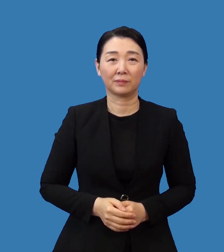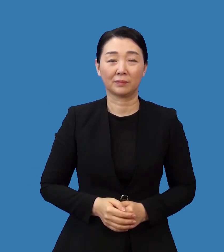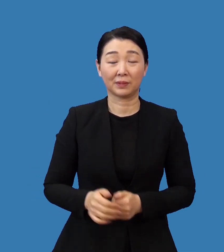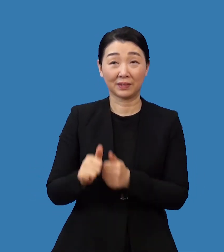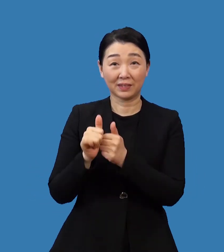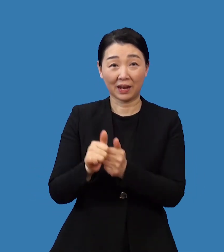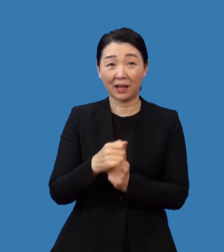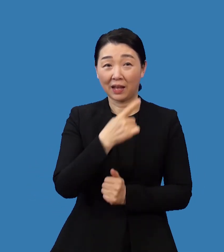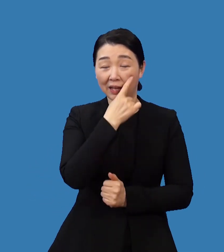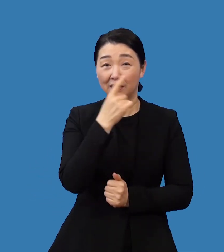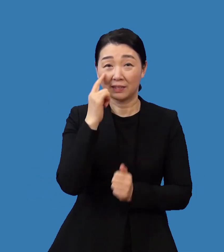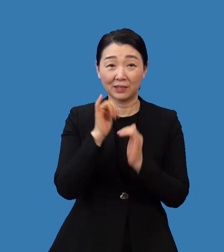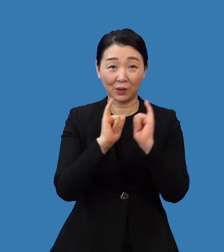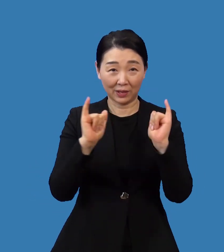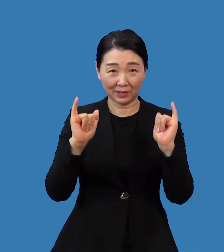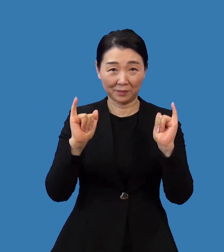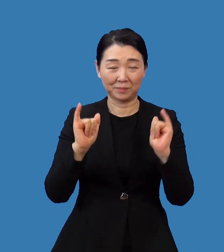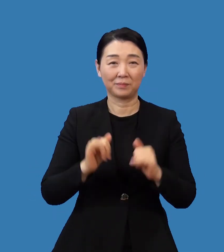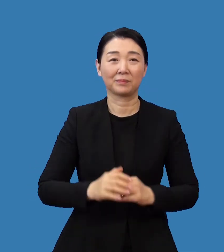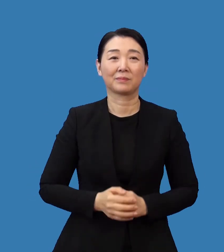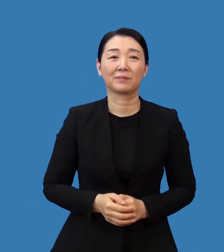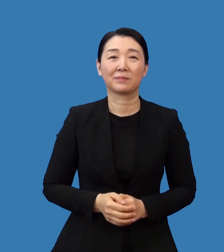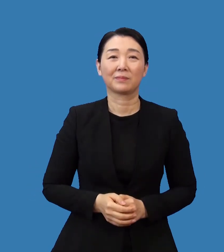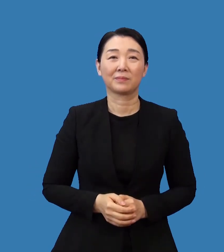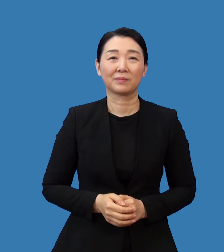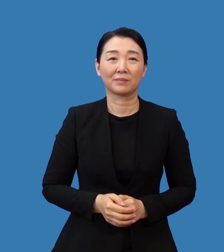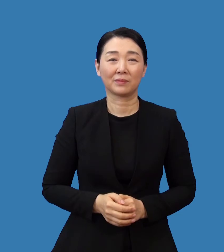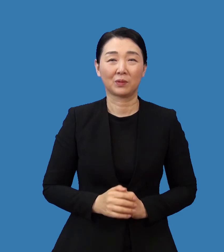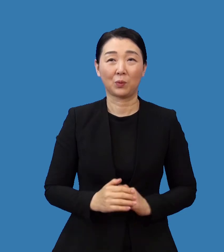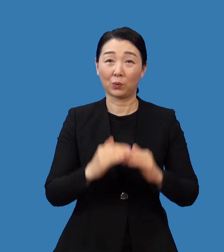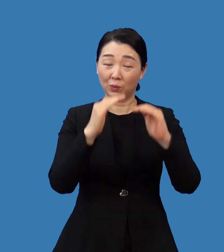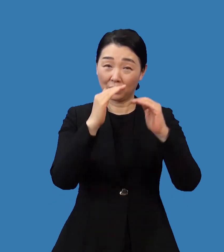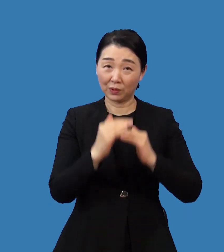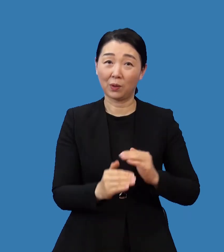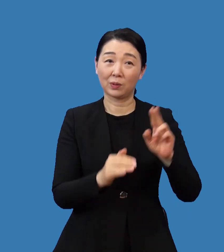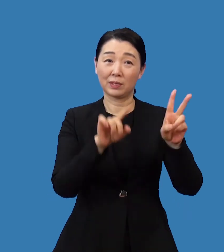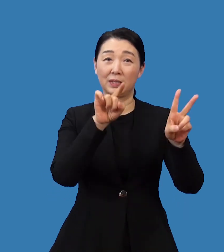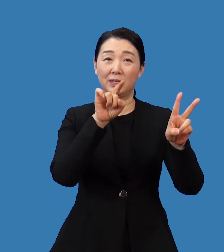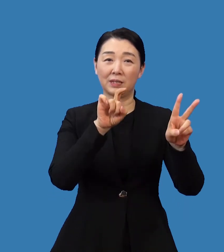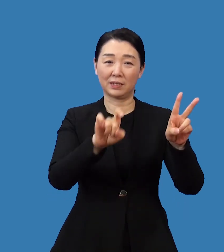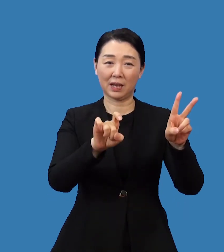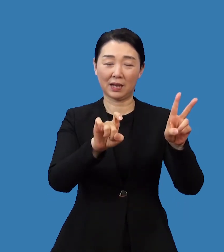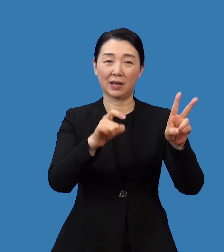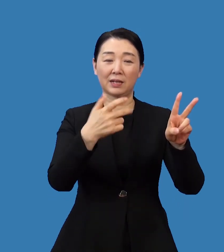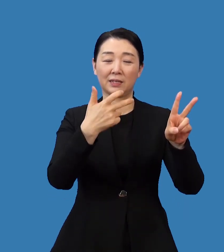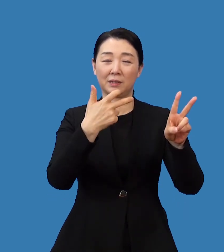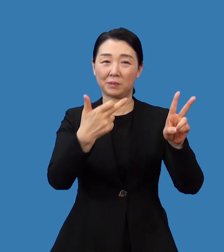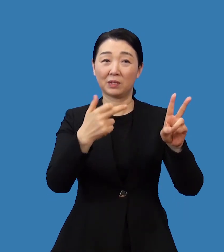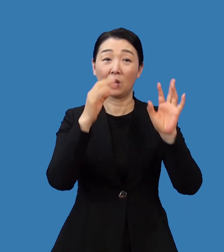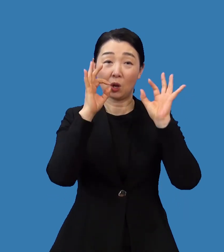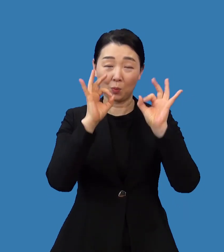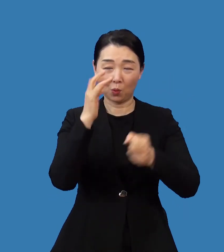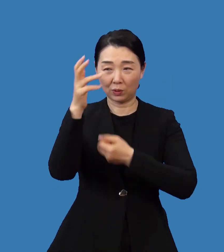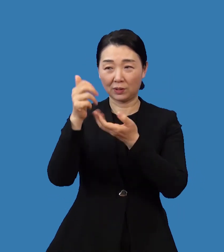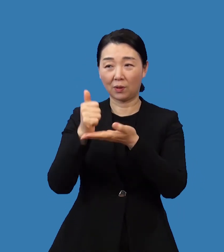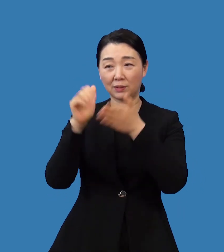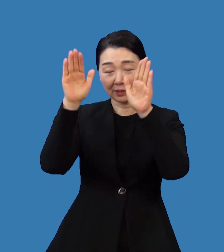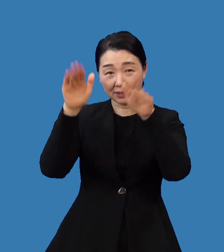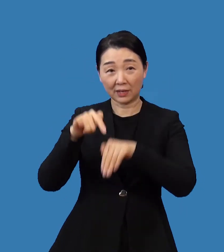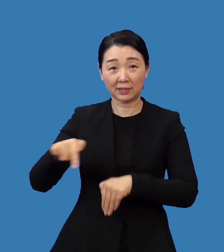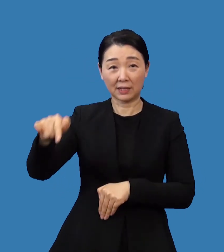해보세요. 증거의 사람. 네, 우리 본문 17절을 보세요. 보고 천사가